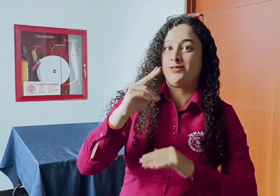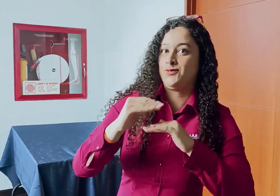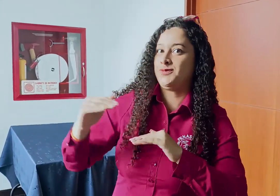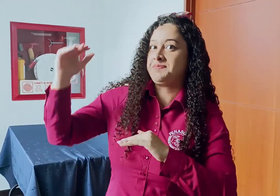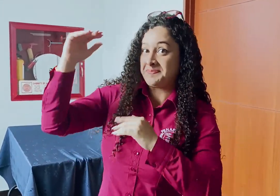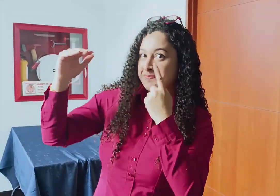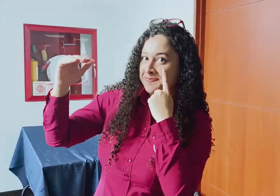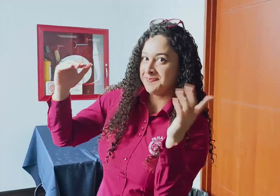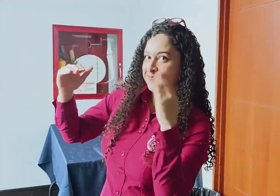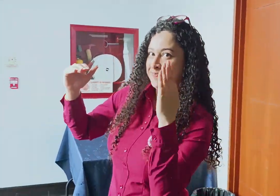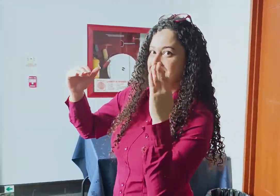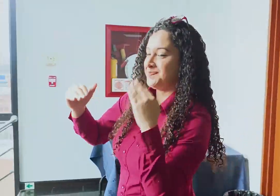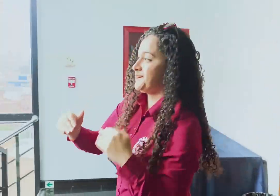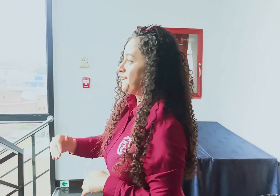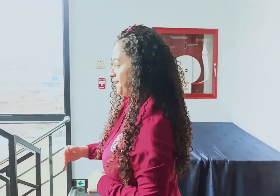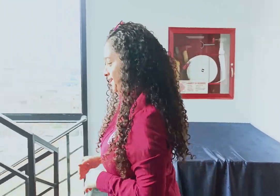hasta el piso 12 miremos